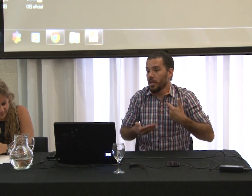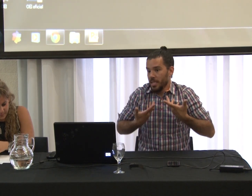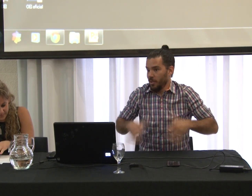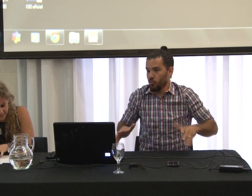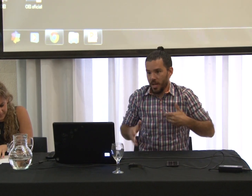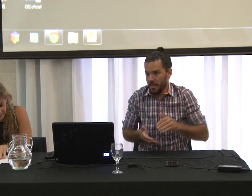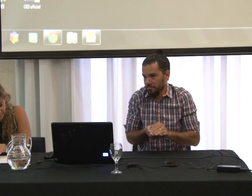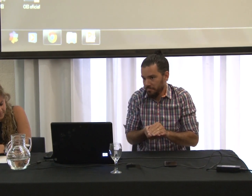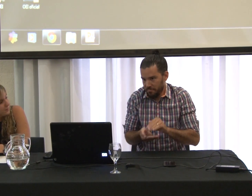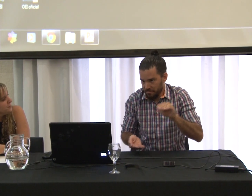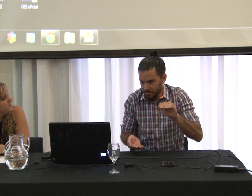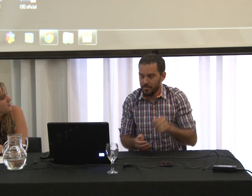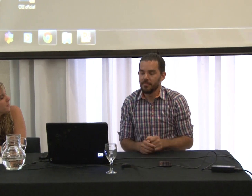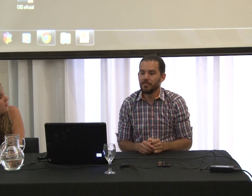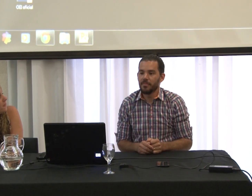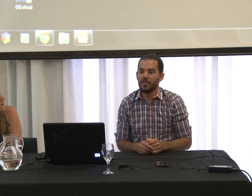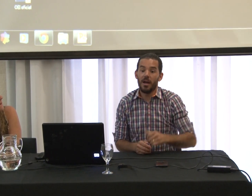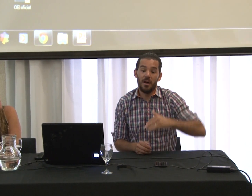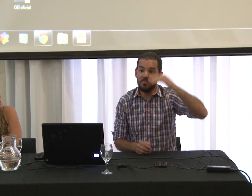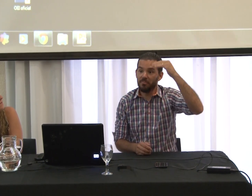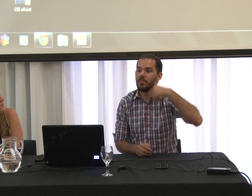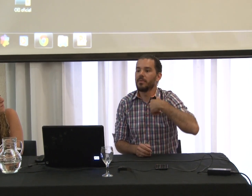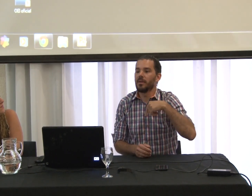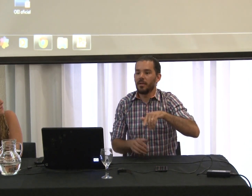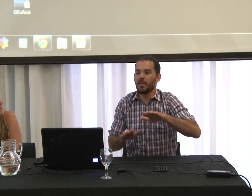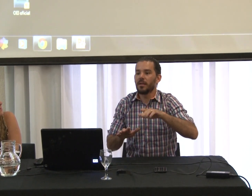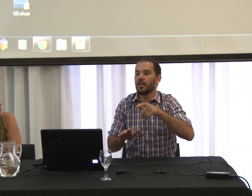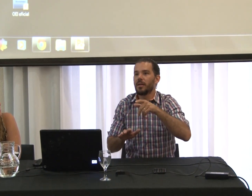Crecí sordo, natural, todo.